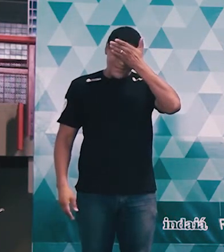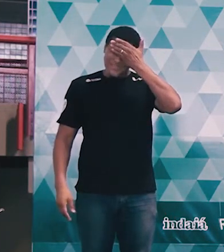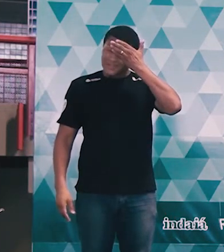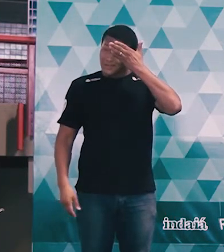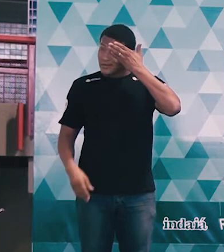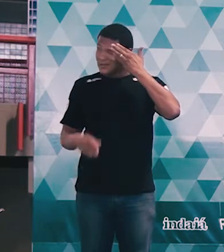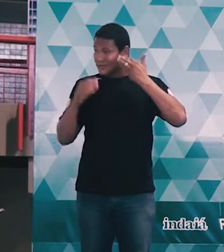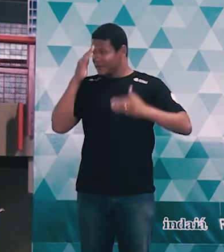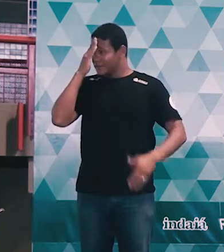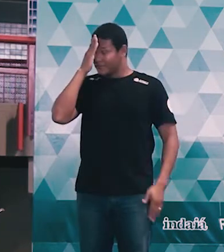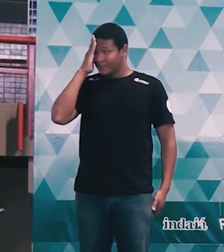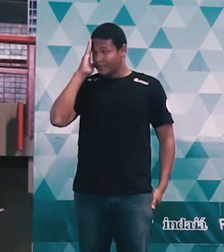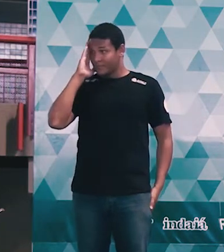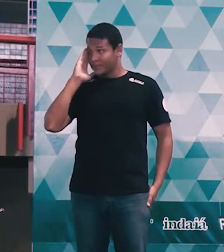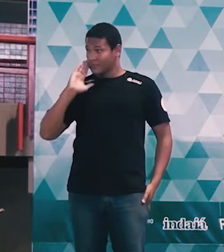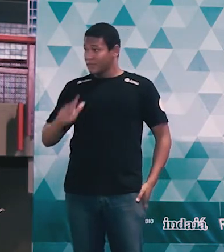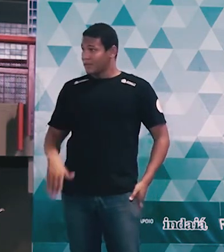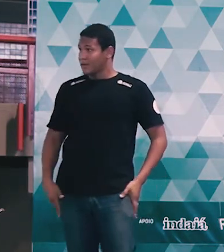Aí, ó.